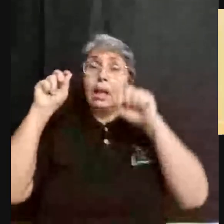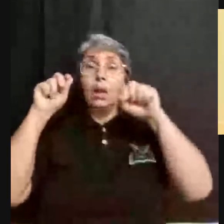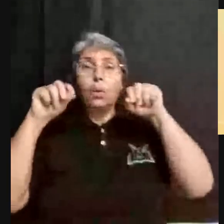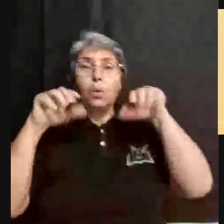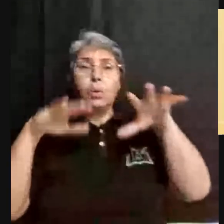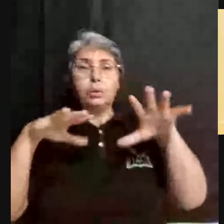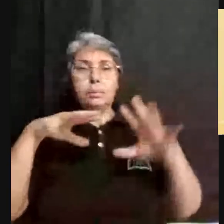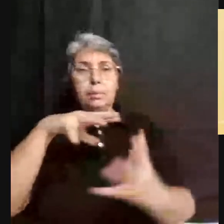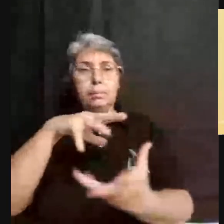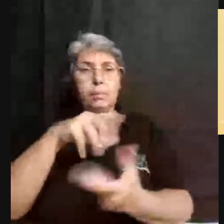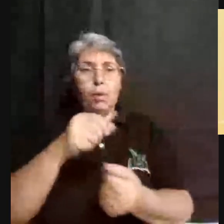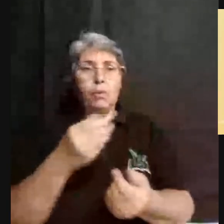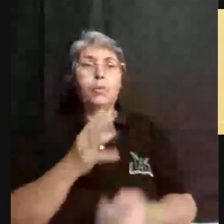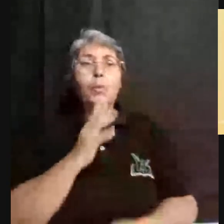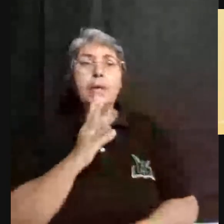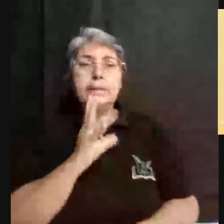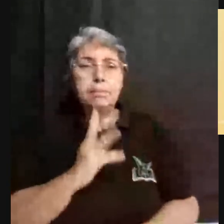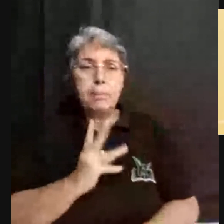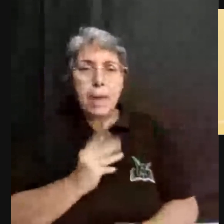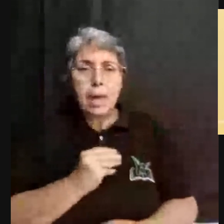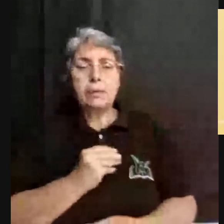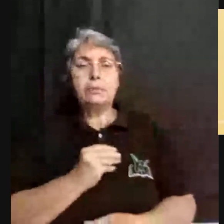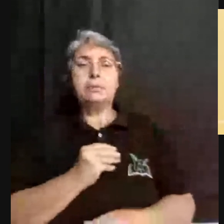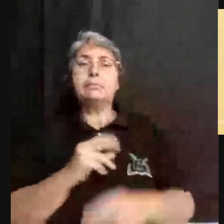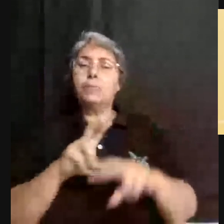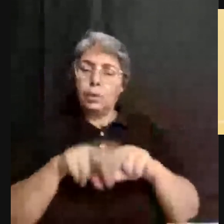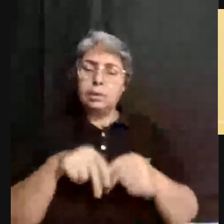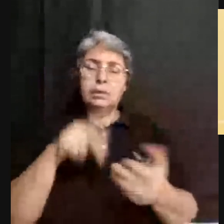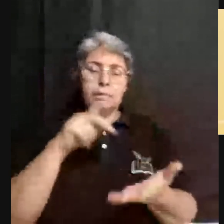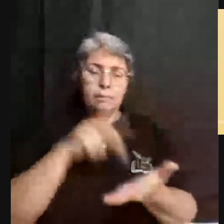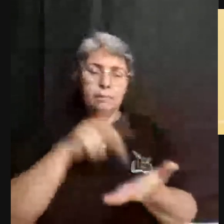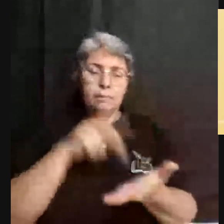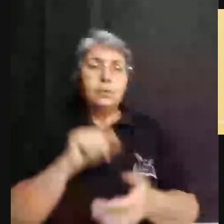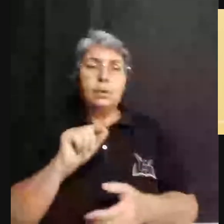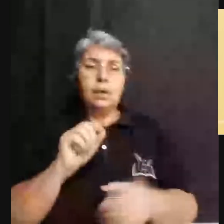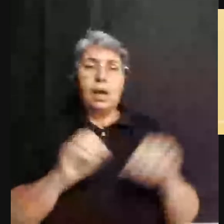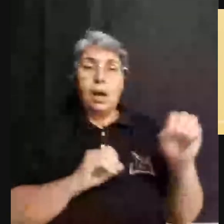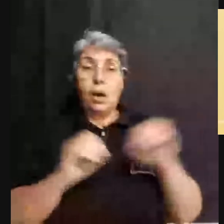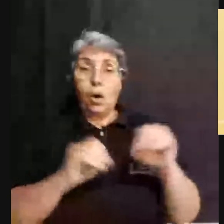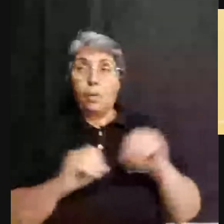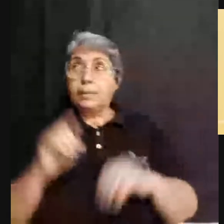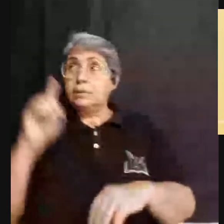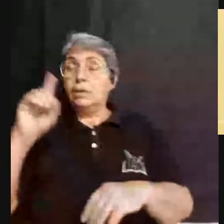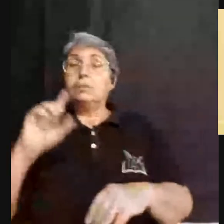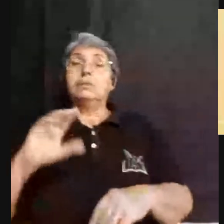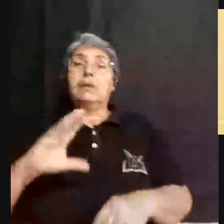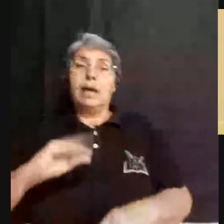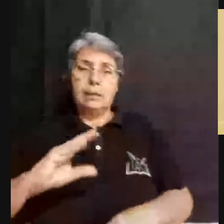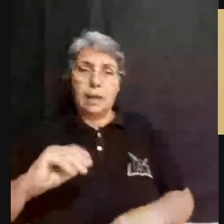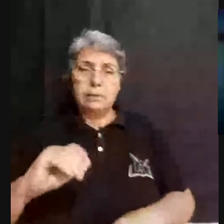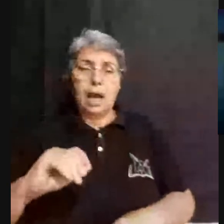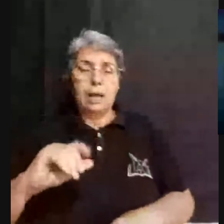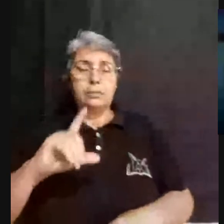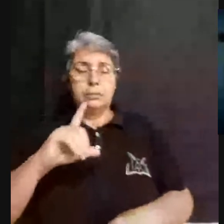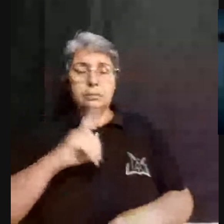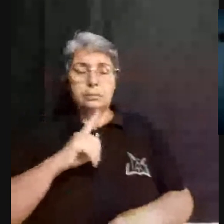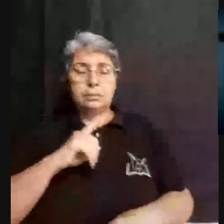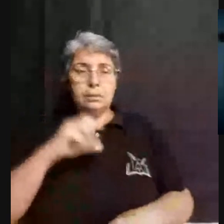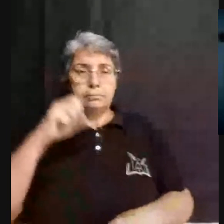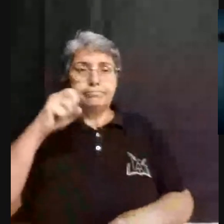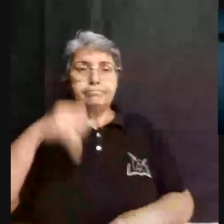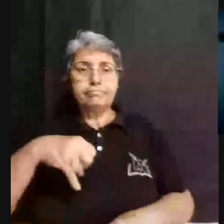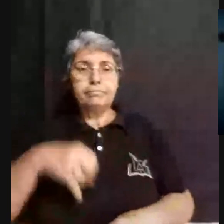a obra está anos atrasada. Que conta se dará a Deus por esse retardamento da obra? Vejam a diferença.